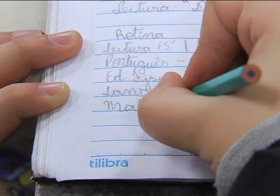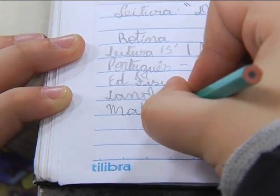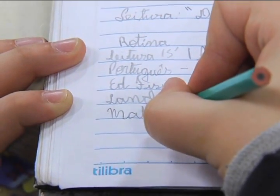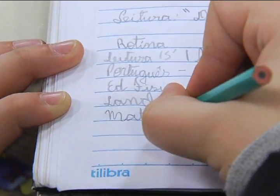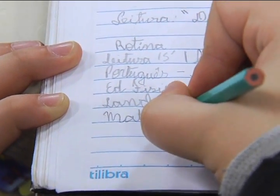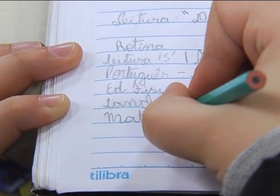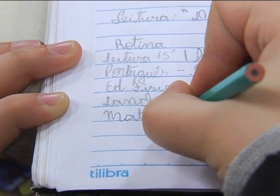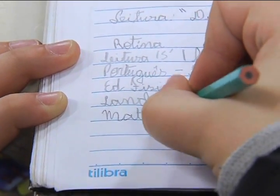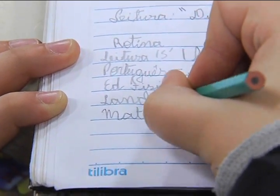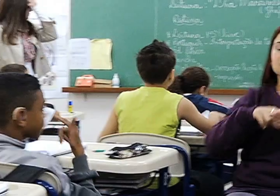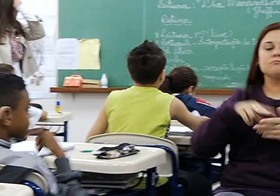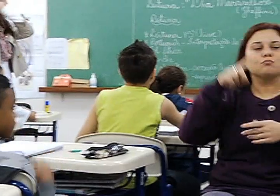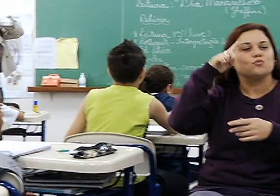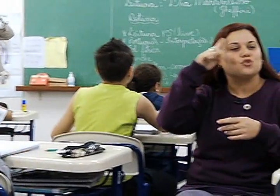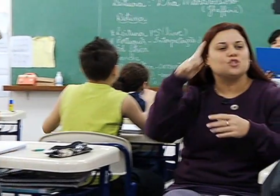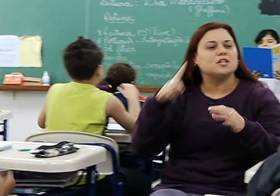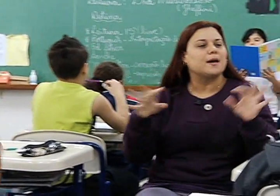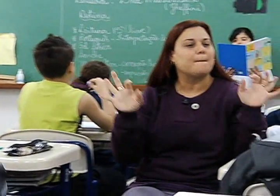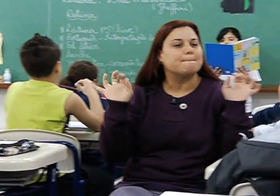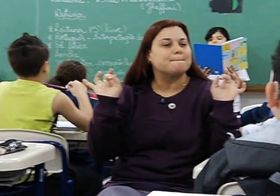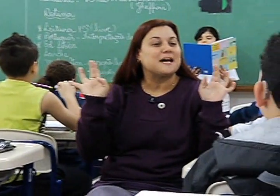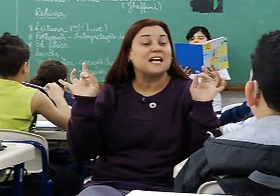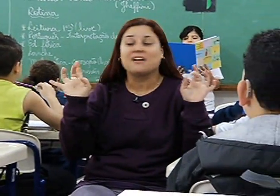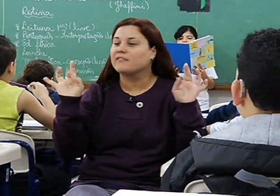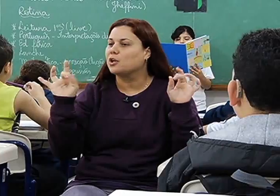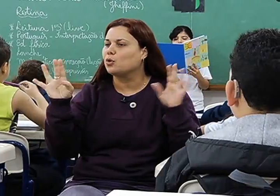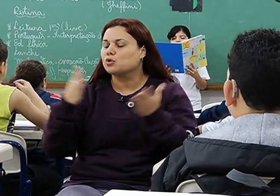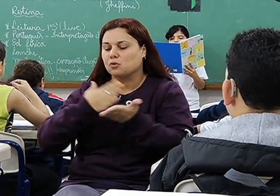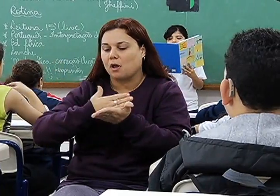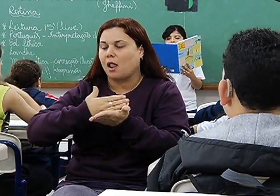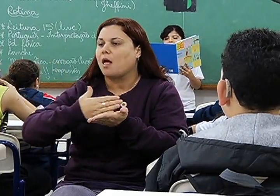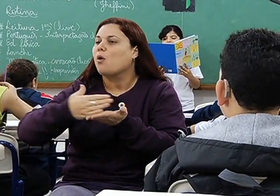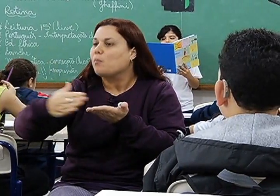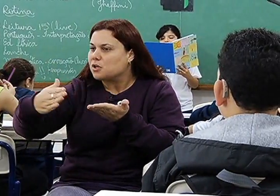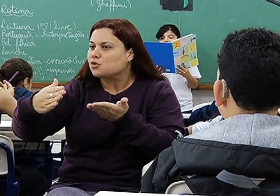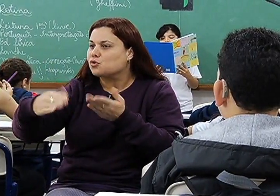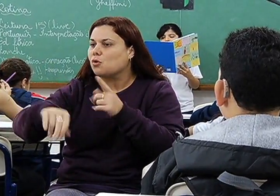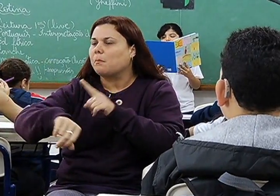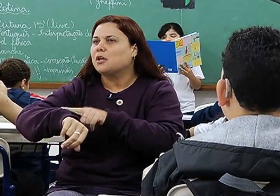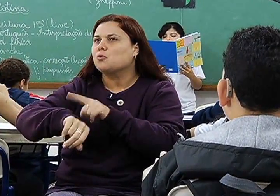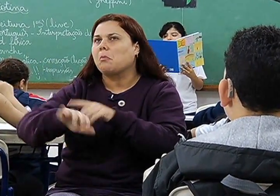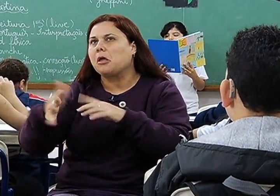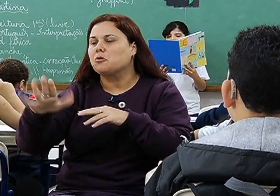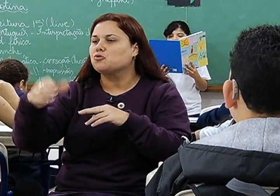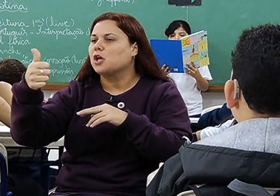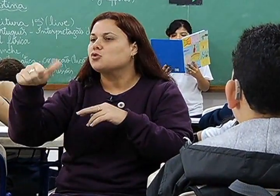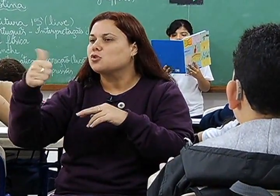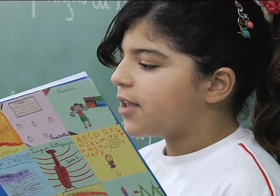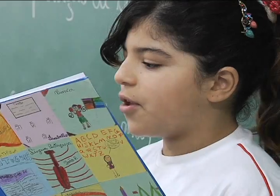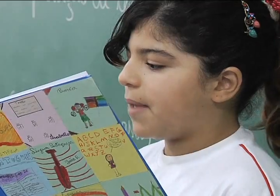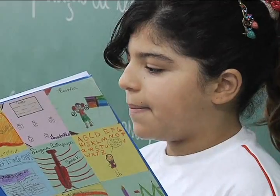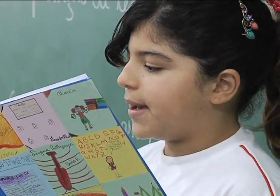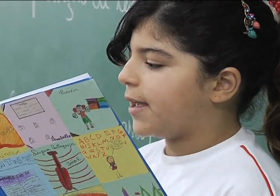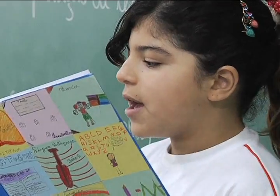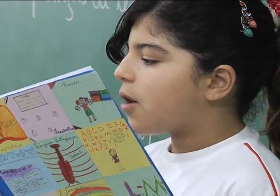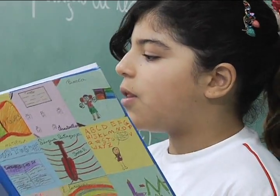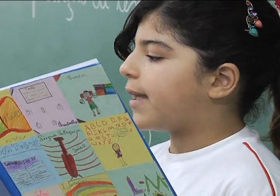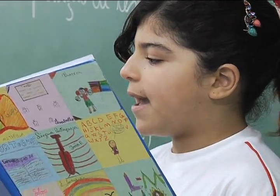Dia maravilhoso. Meu dia começou quando acordei às 11 horas. Levantei, fui escovar meus dentes, tomei banho, coloquei a